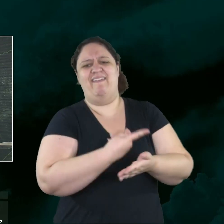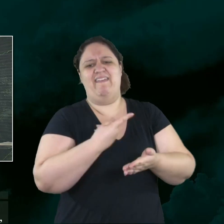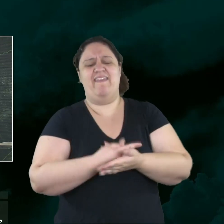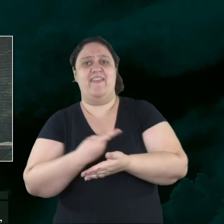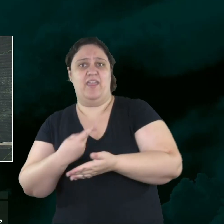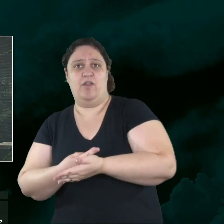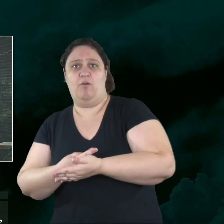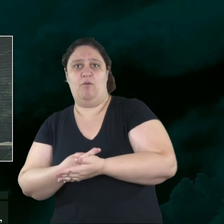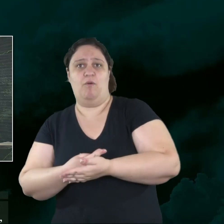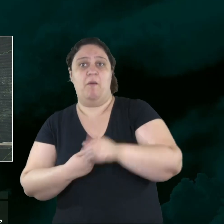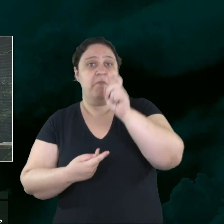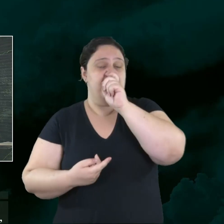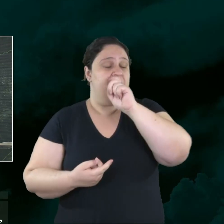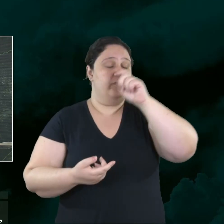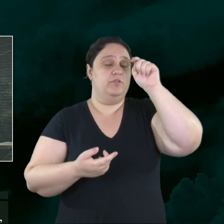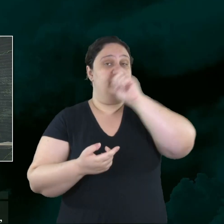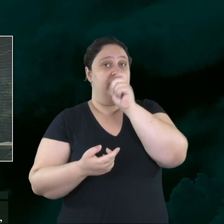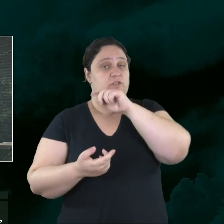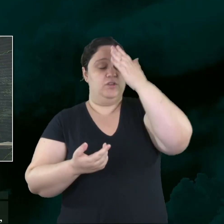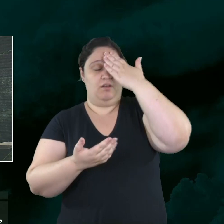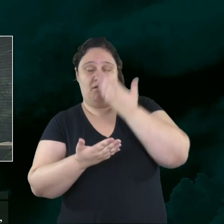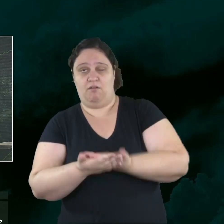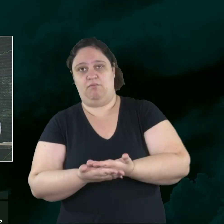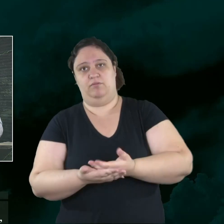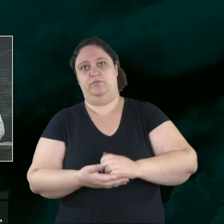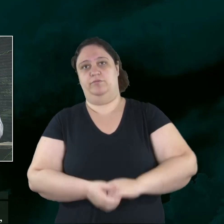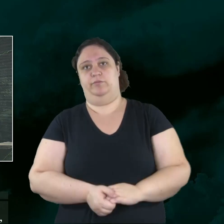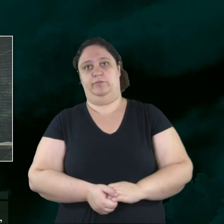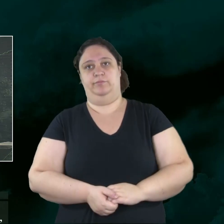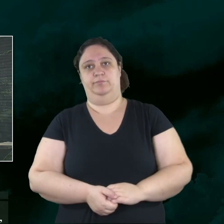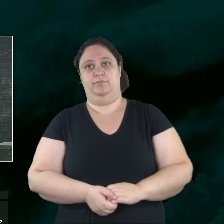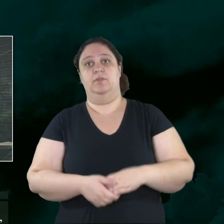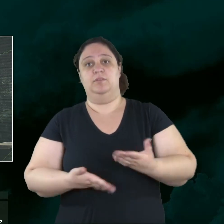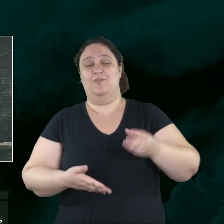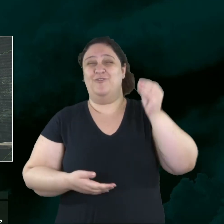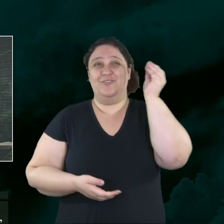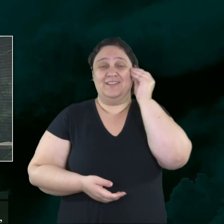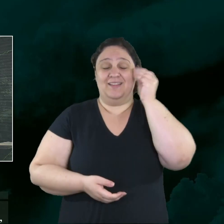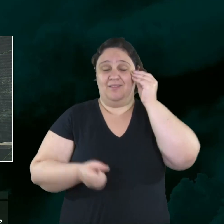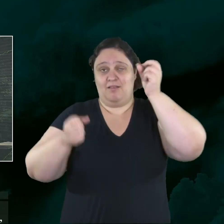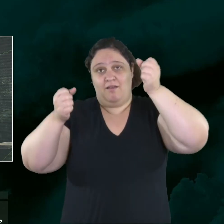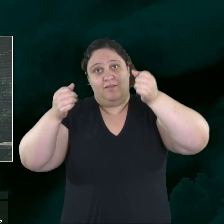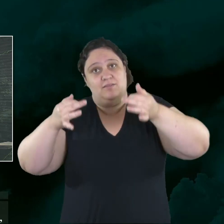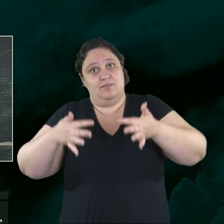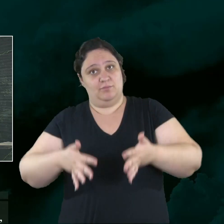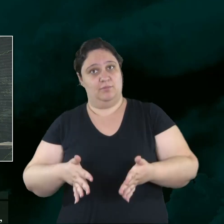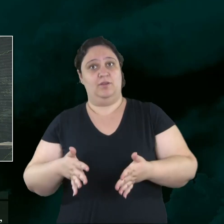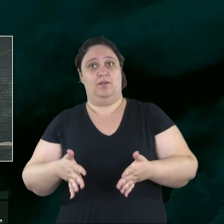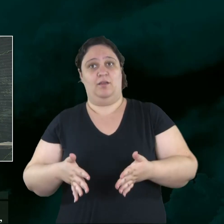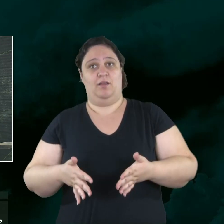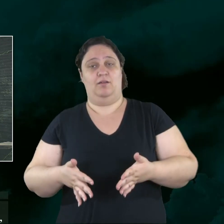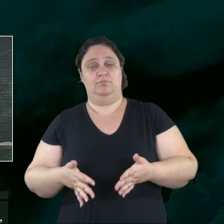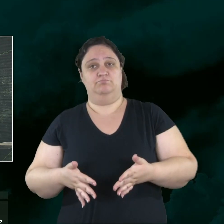à mentira. Queridos irmãos, aqui eu vou tentar desvendar aqui um pouco, não sei se